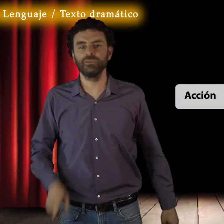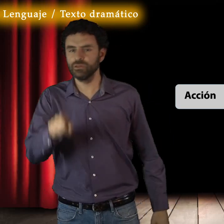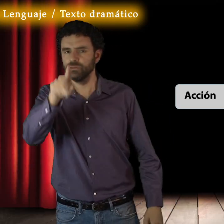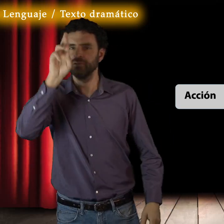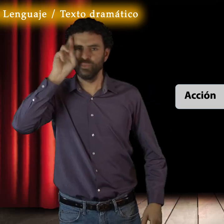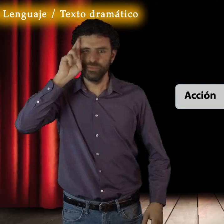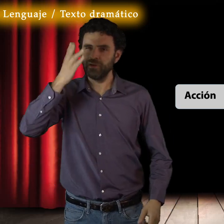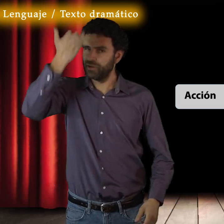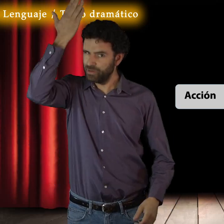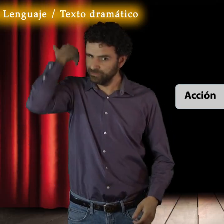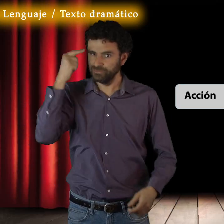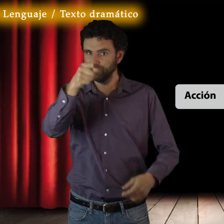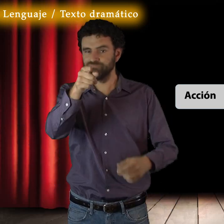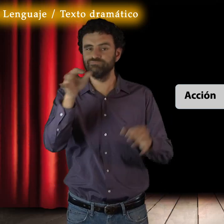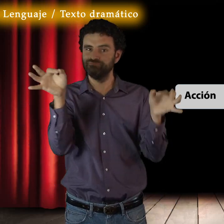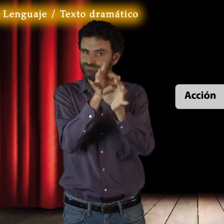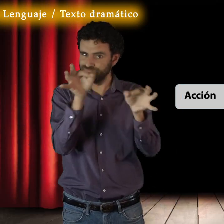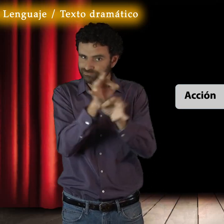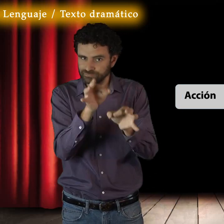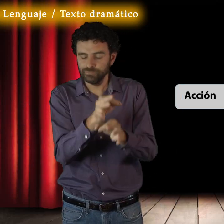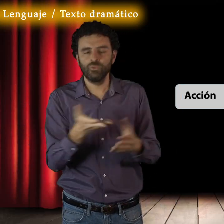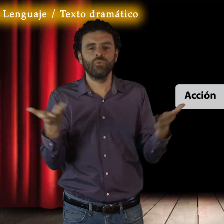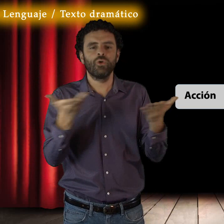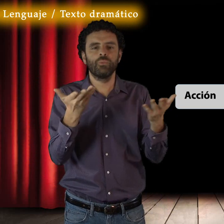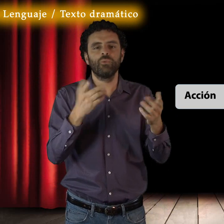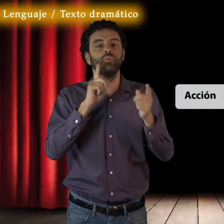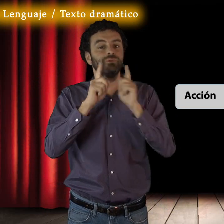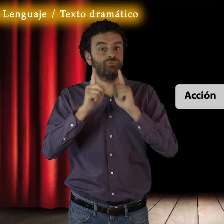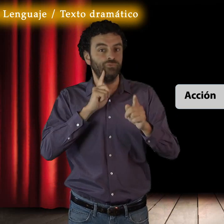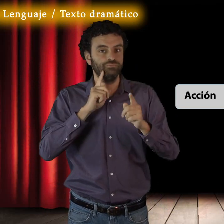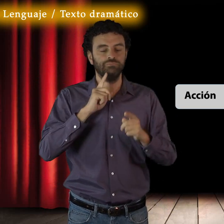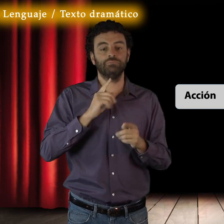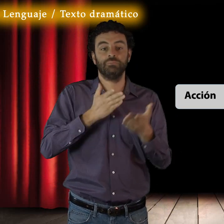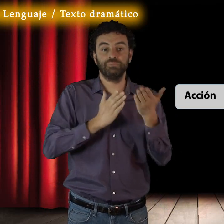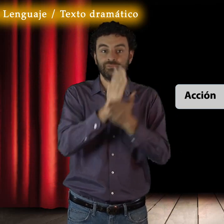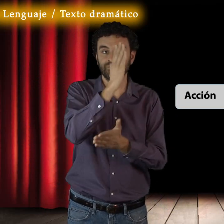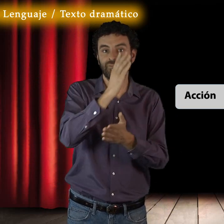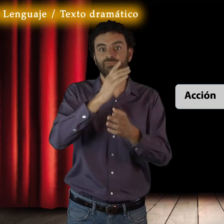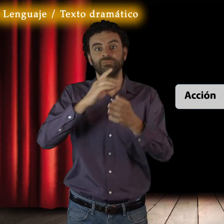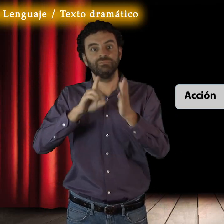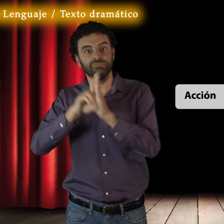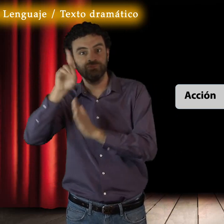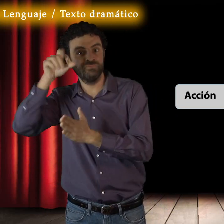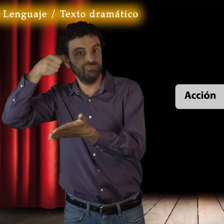organización interna está en función del conflicto que presenta la